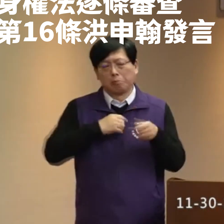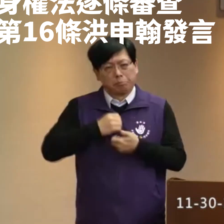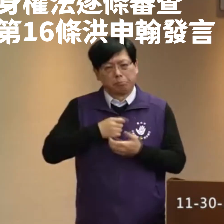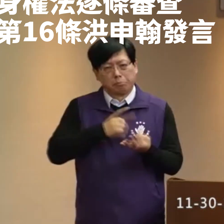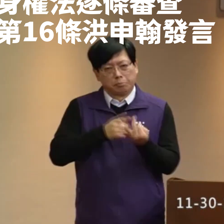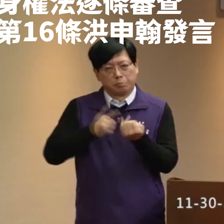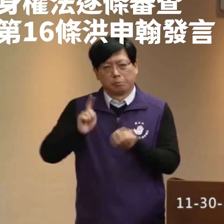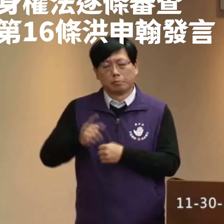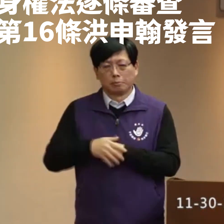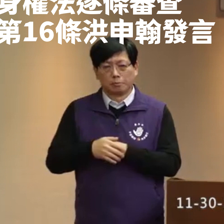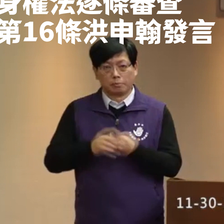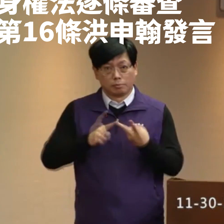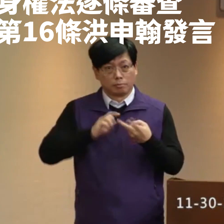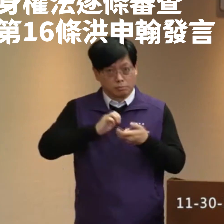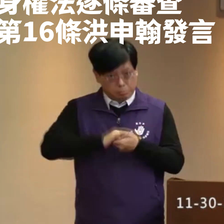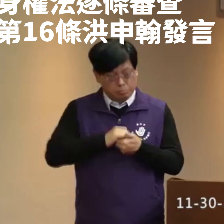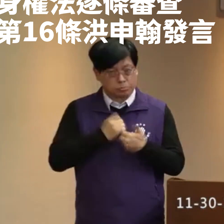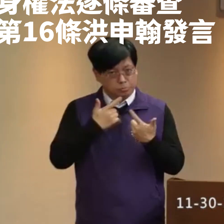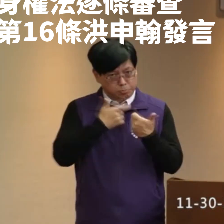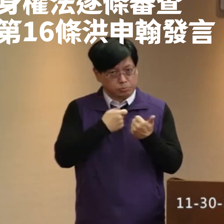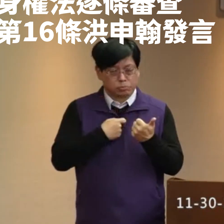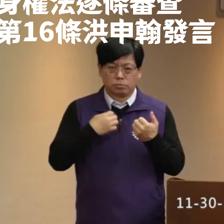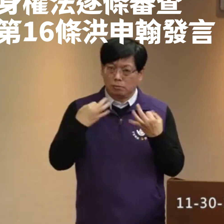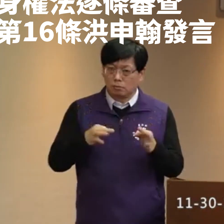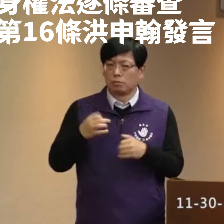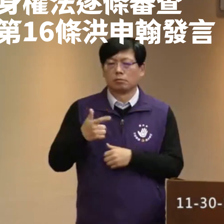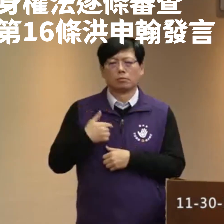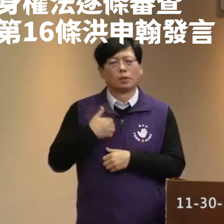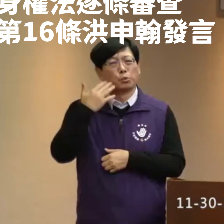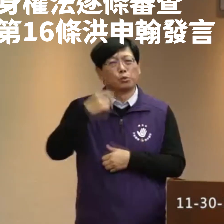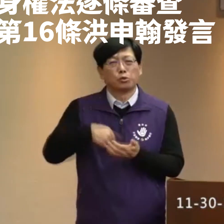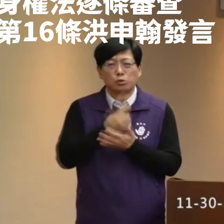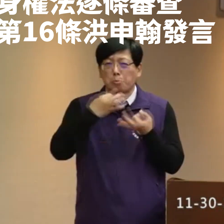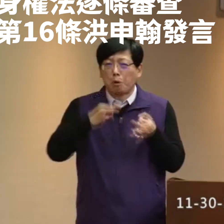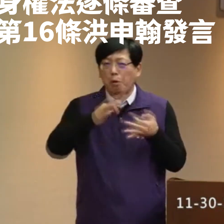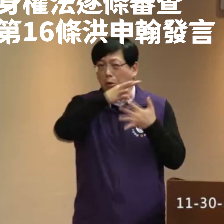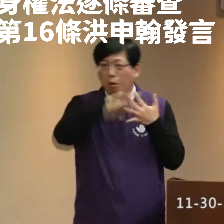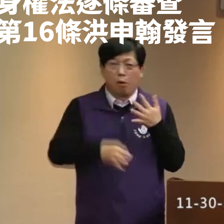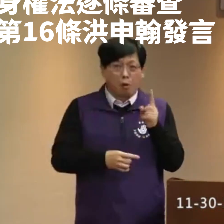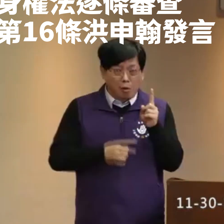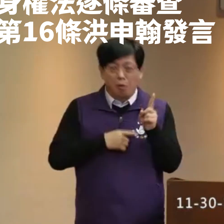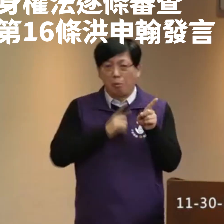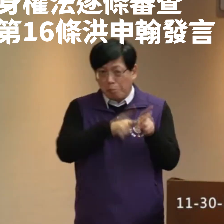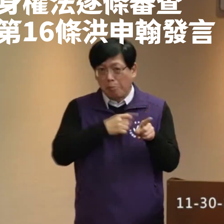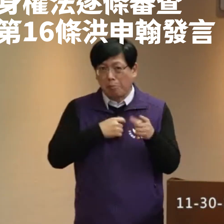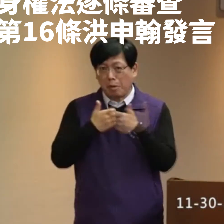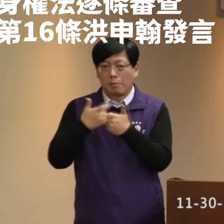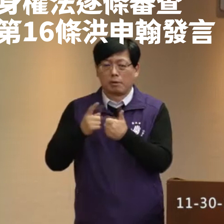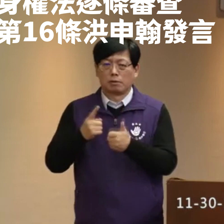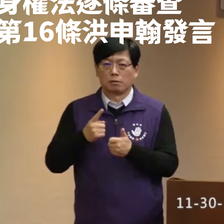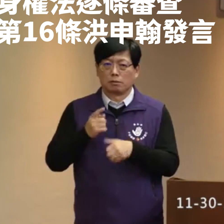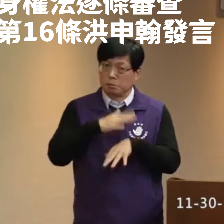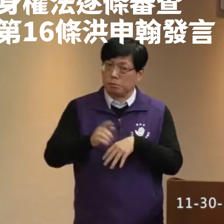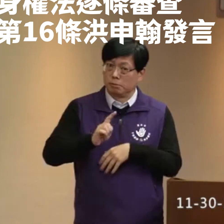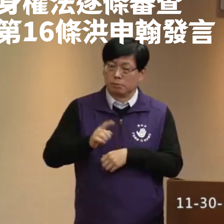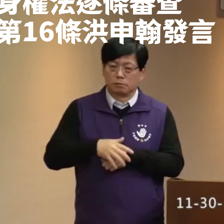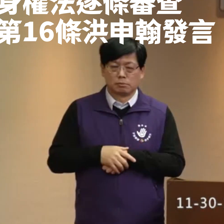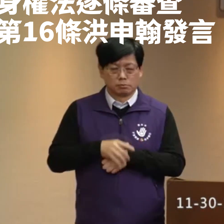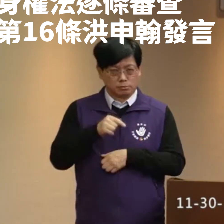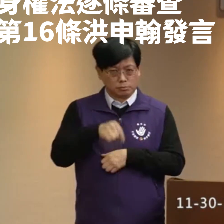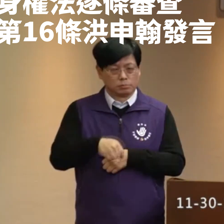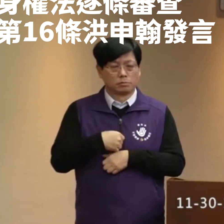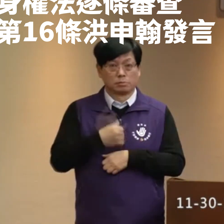做。或你应该这样做而已。我可以跟你讲，如果只是提出一个指引说你应该这样做，其实会去针对在这个